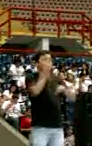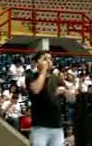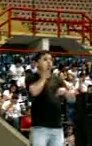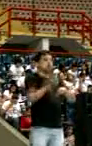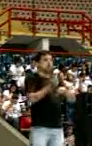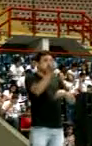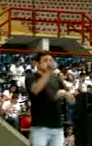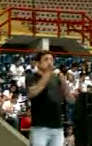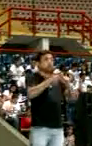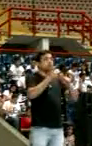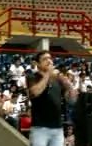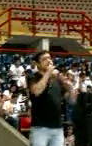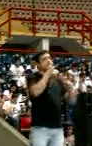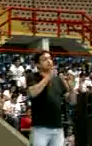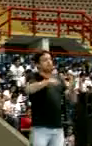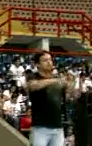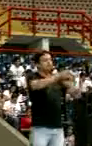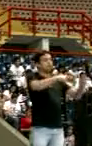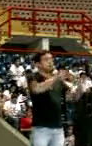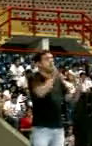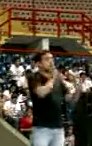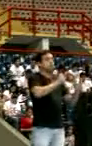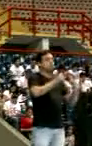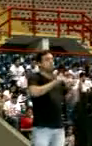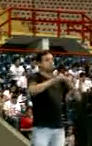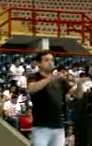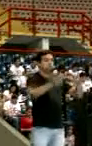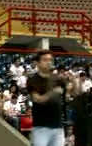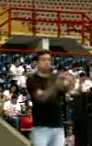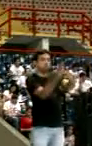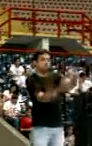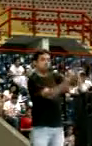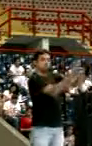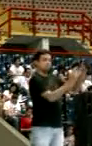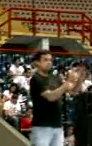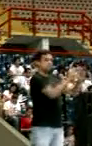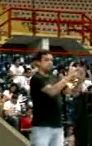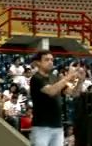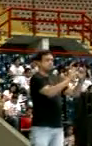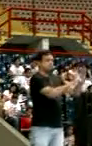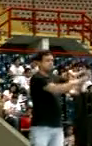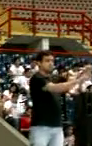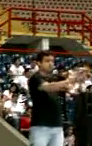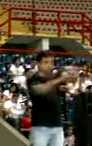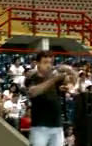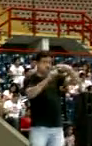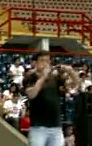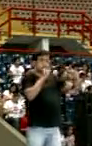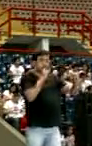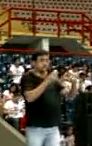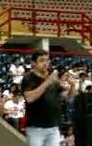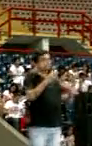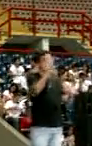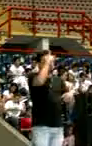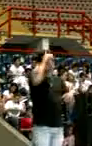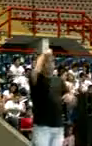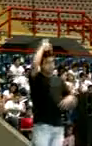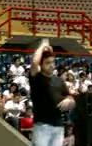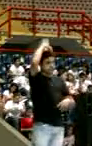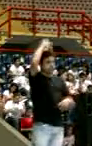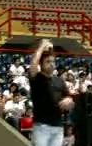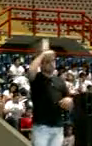tem uma coisa que o comércio faz, é se expandir. Para se expandir, é melhor o rei controlar centralizado